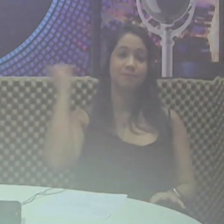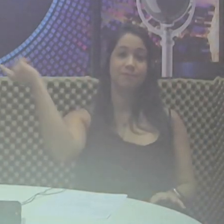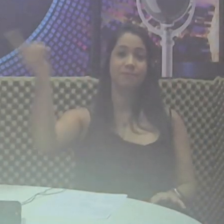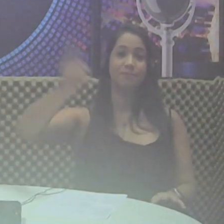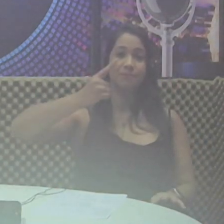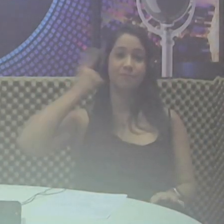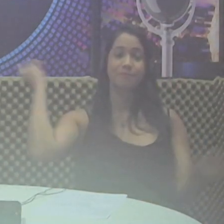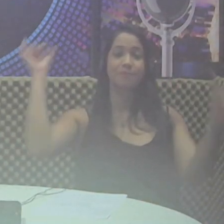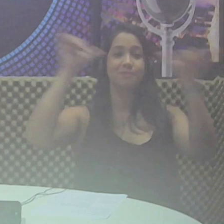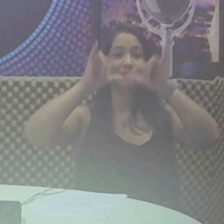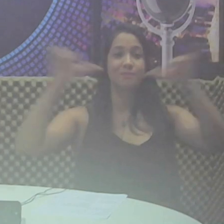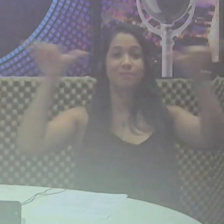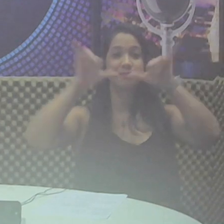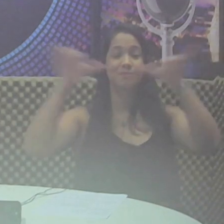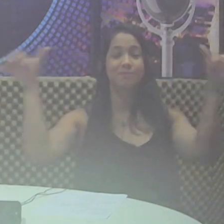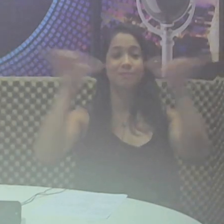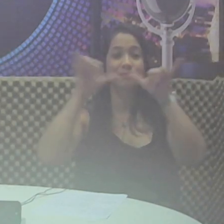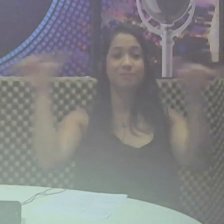Giro de